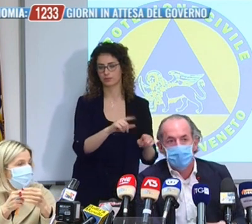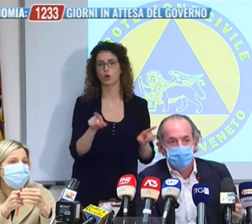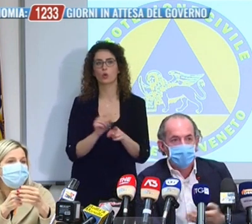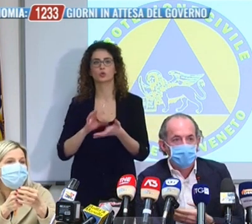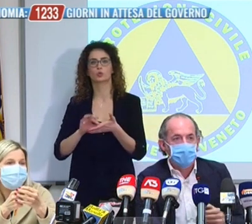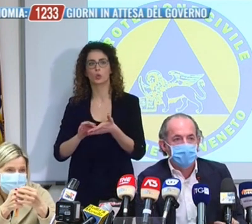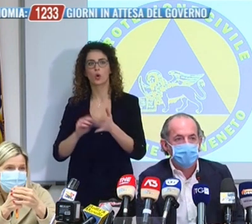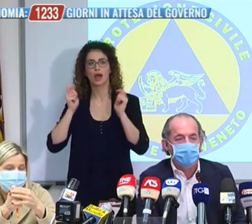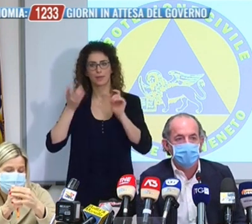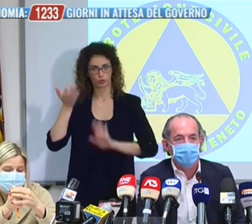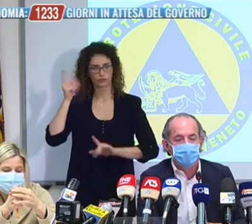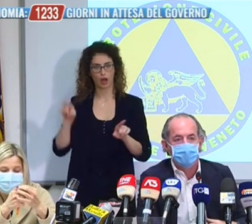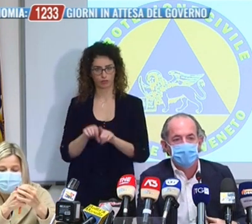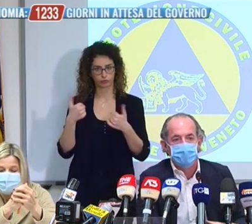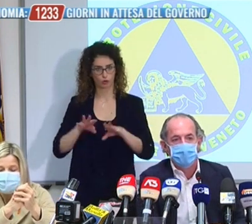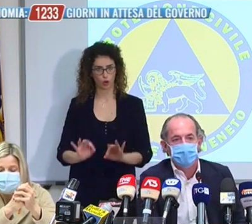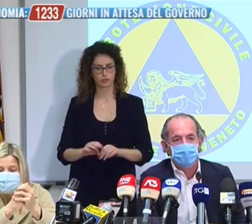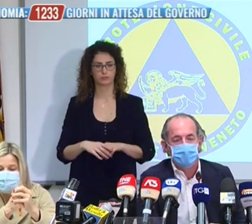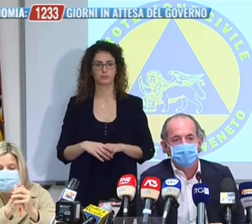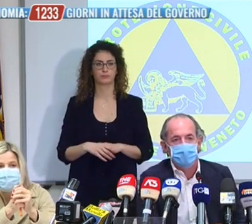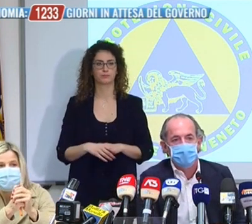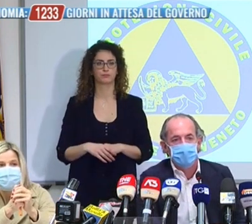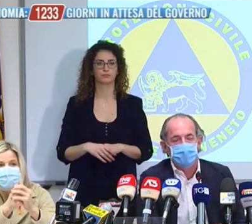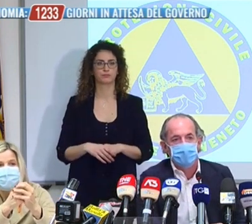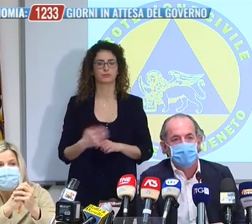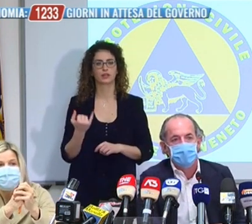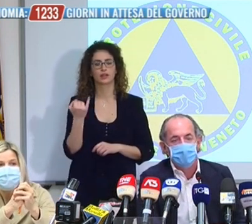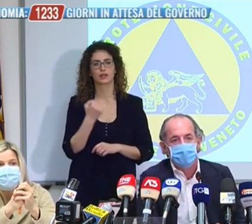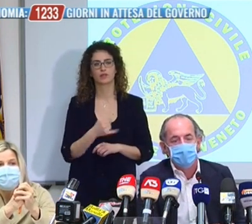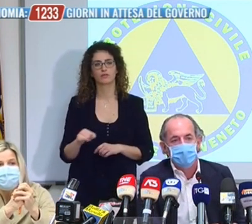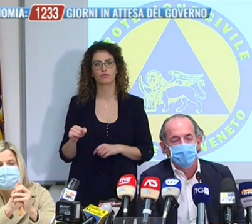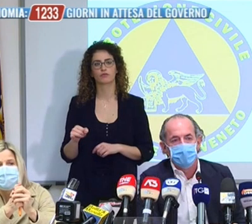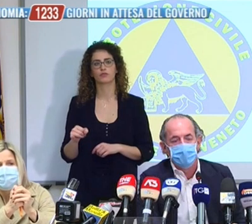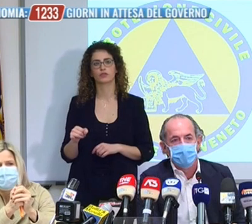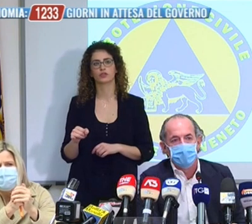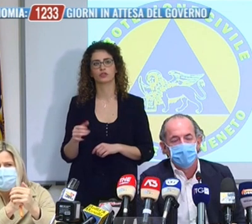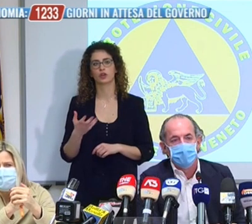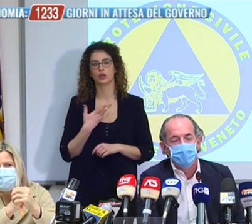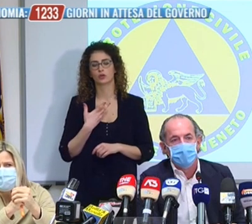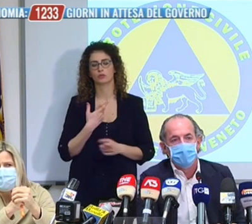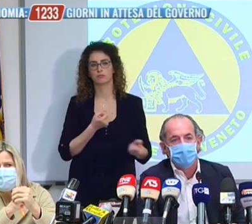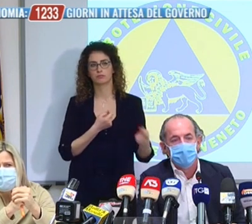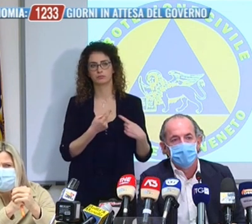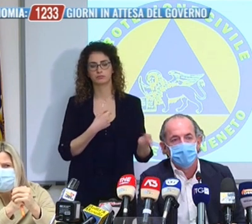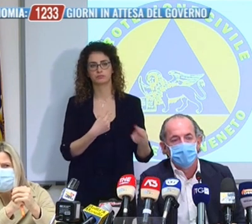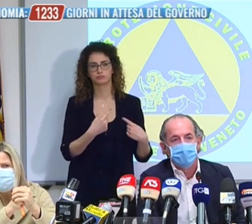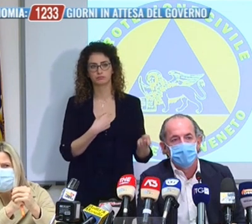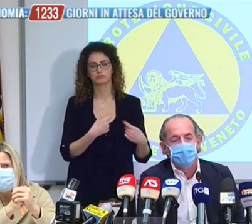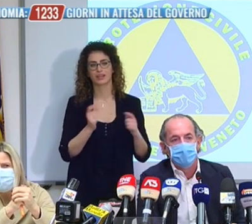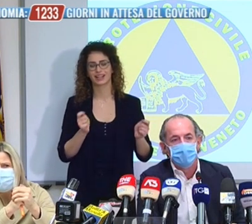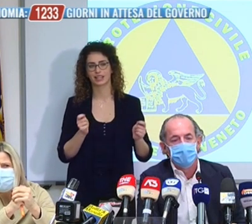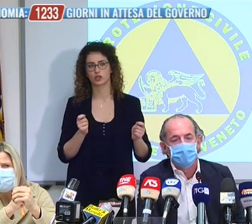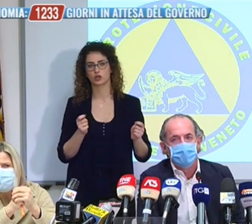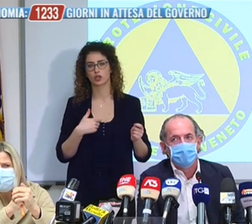Vabbè, le quattro scuole e un'altra Padovana. Va bene. Mentre invece le risulta, ci stanno arrivando parecchie segnalazioni in redazione.